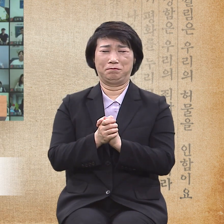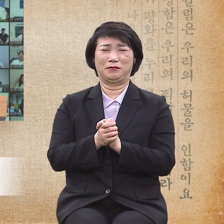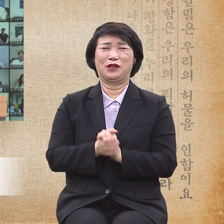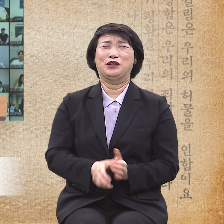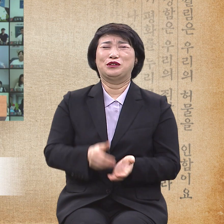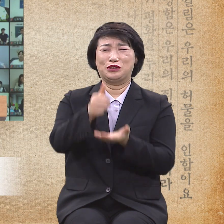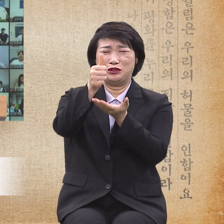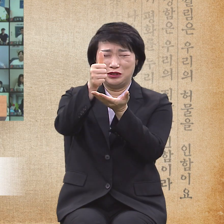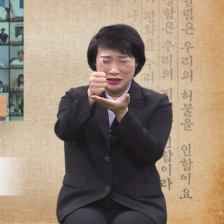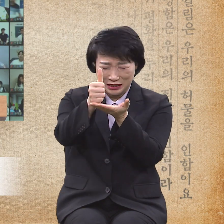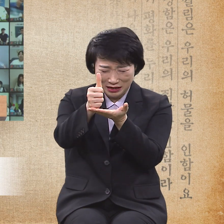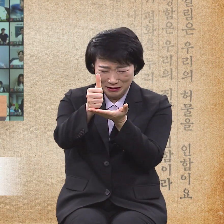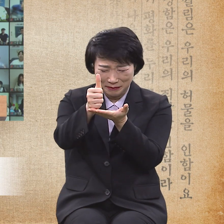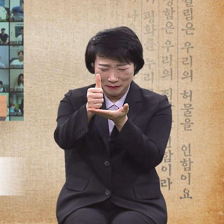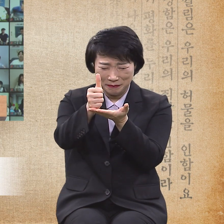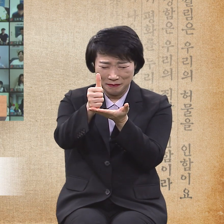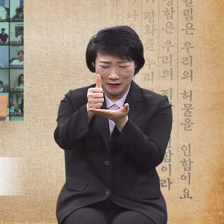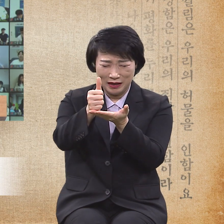주님,